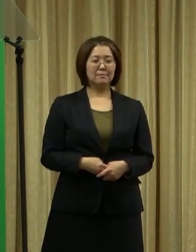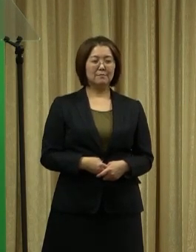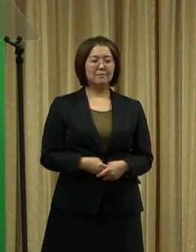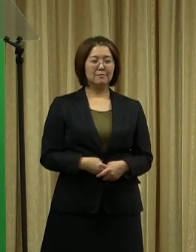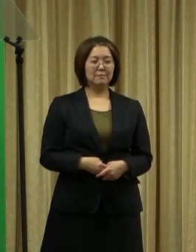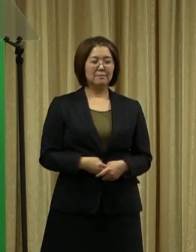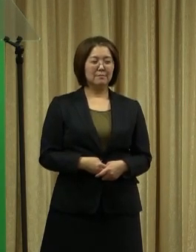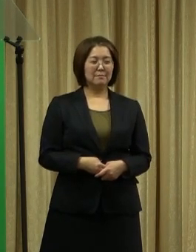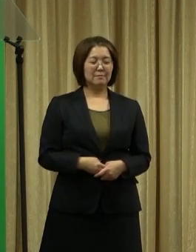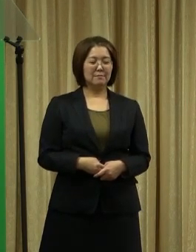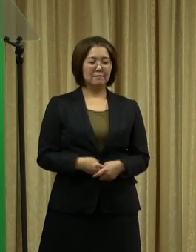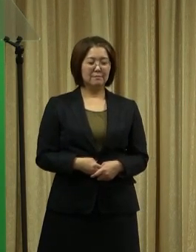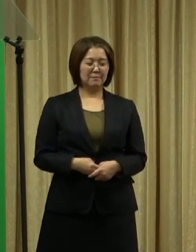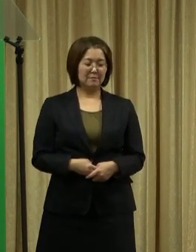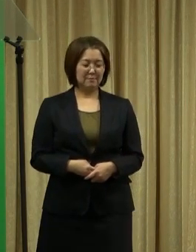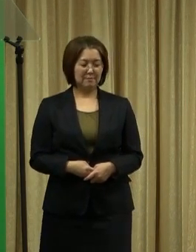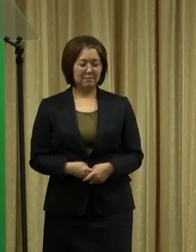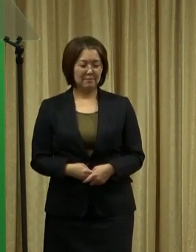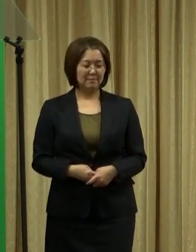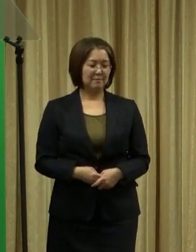あ、はい、小田さん。